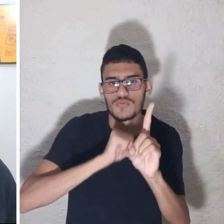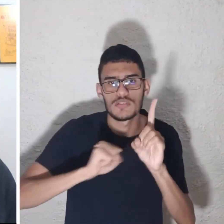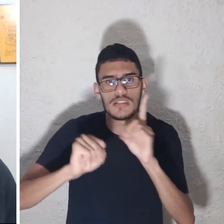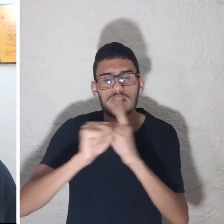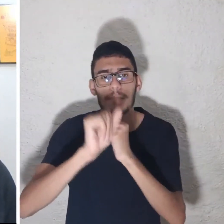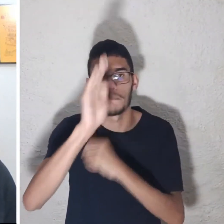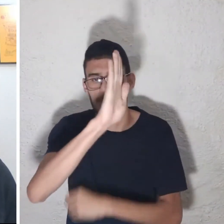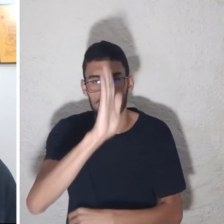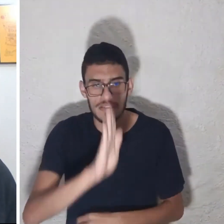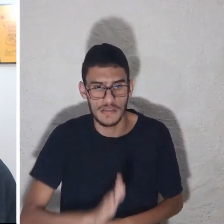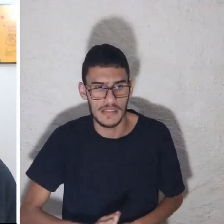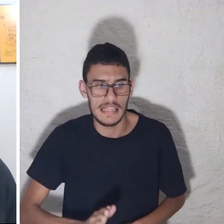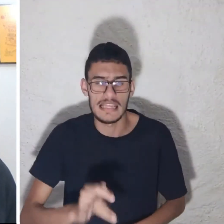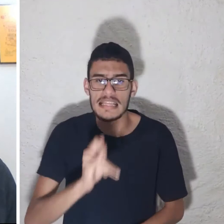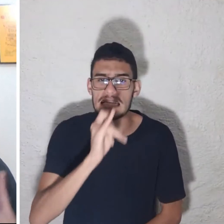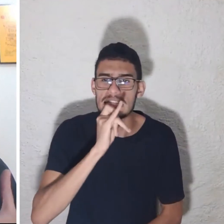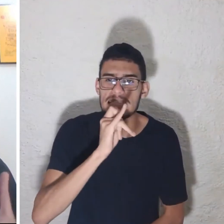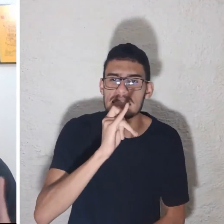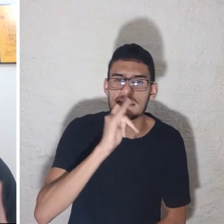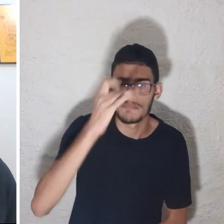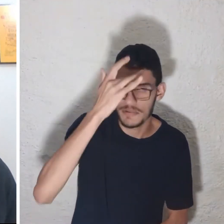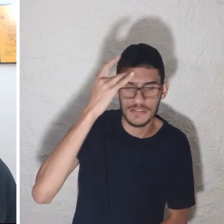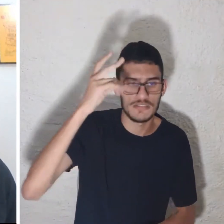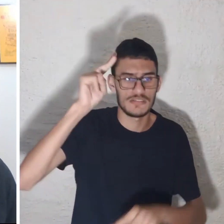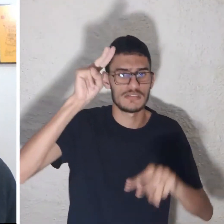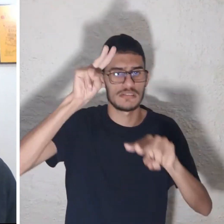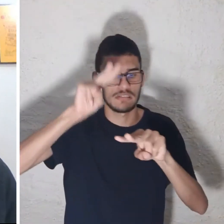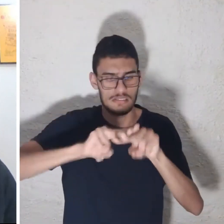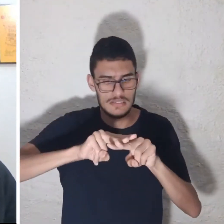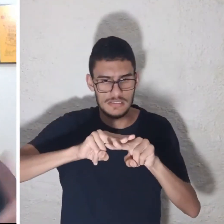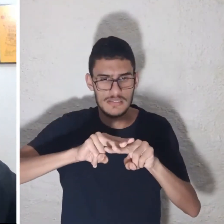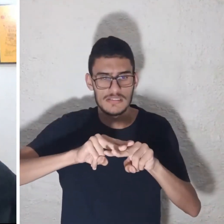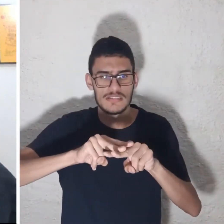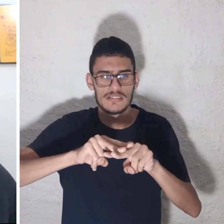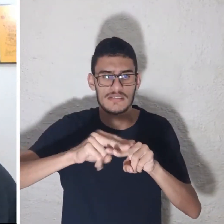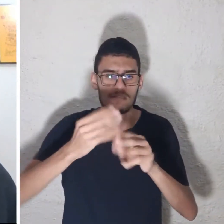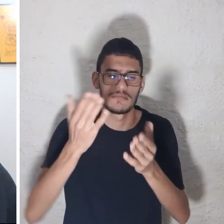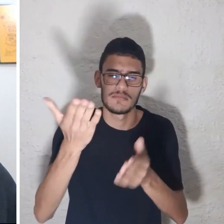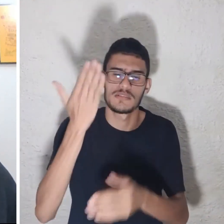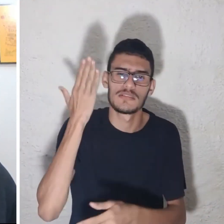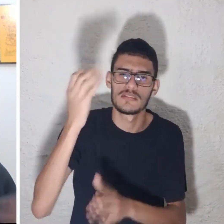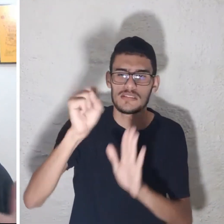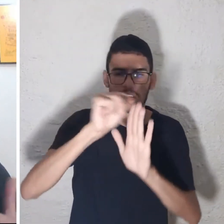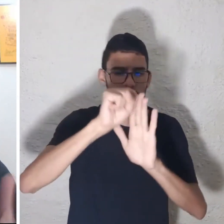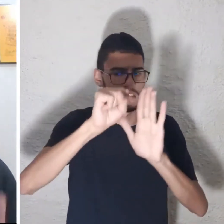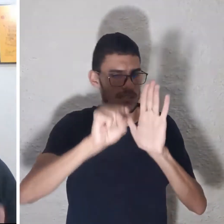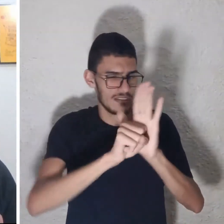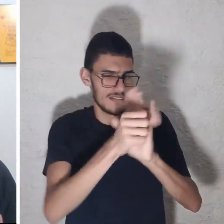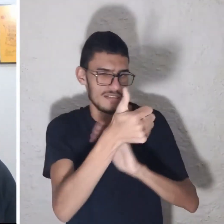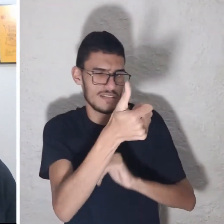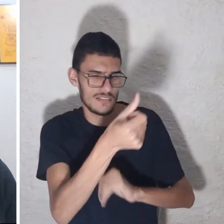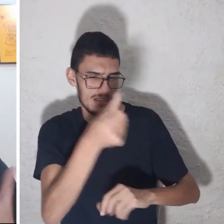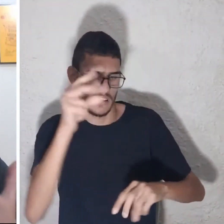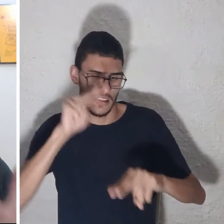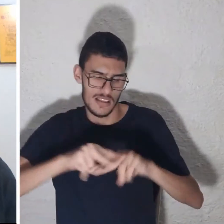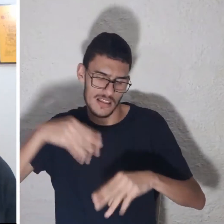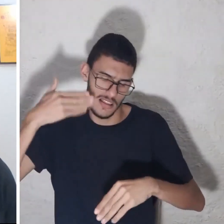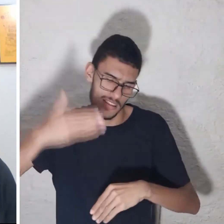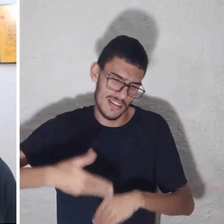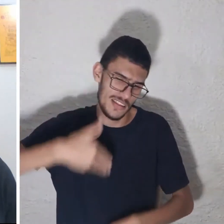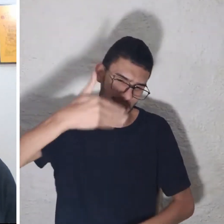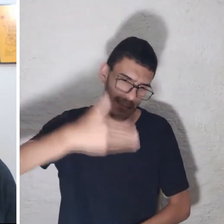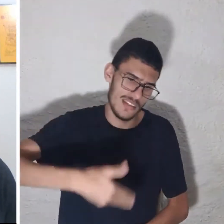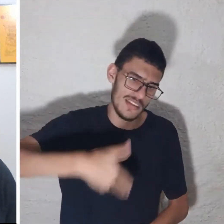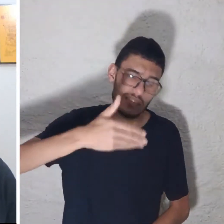à própria sociedade brasileira. Por exemplo, a escravidão que existia desde lá do século XVI, ela não acabou, então, pelo contrário,